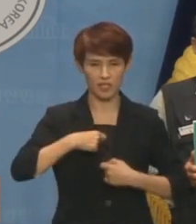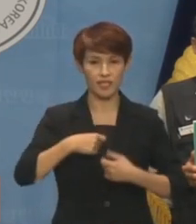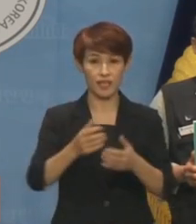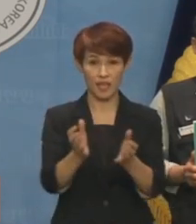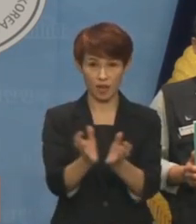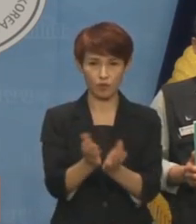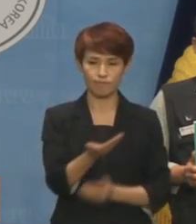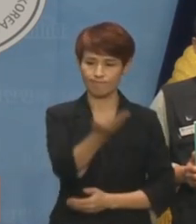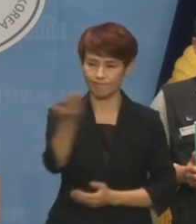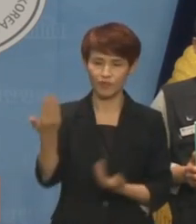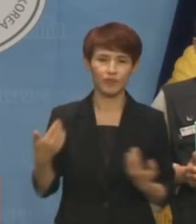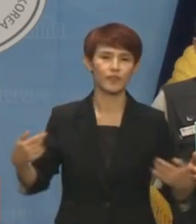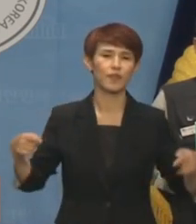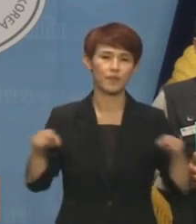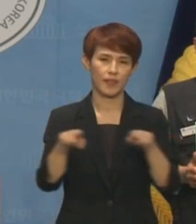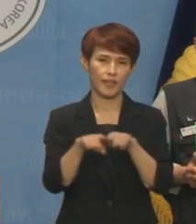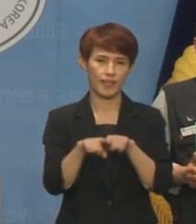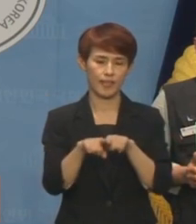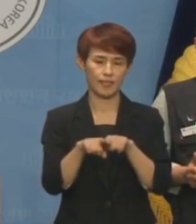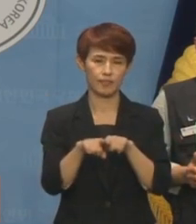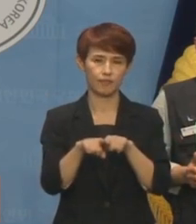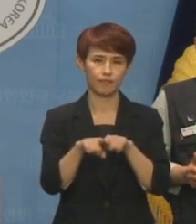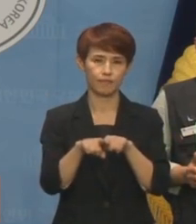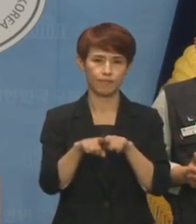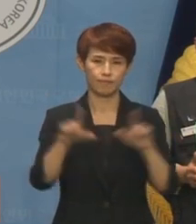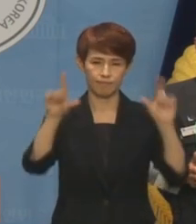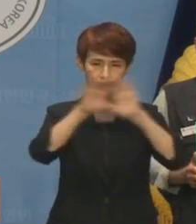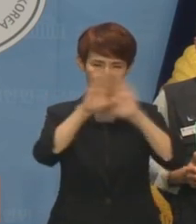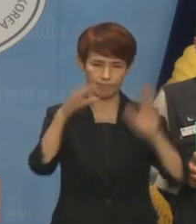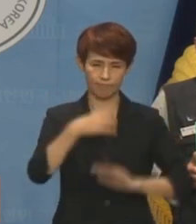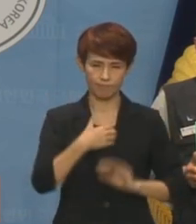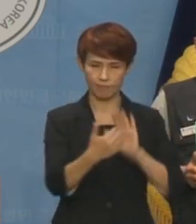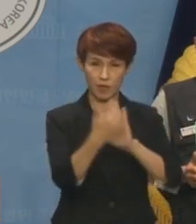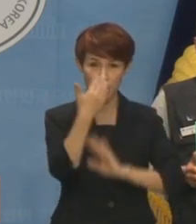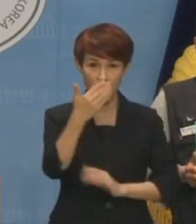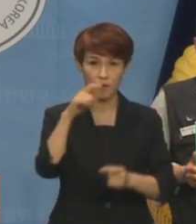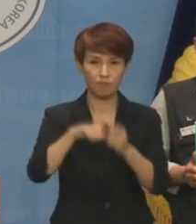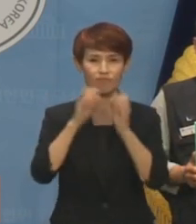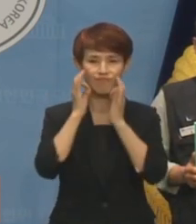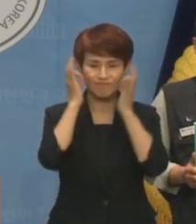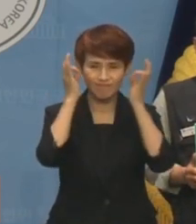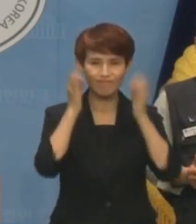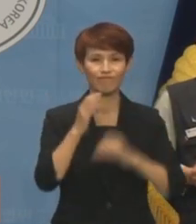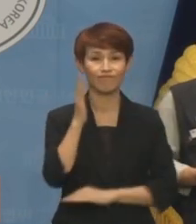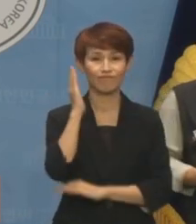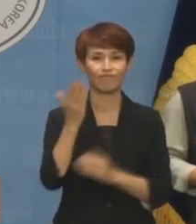분들과 함께 제대로 된 기후위기 대응을 할 수 있도록 노력하겠습니다.